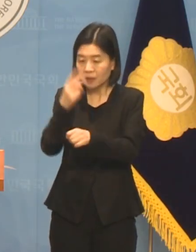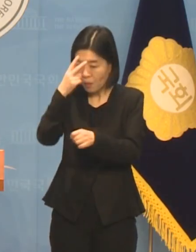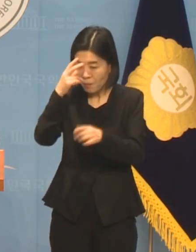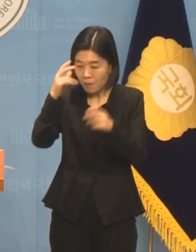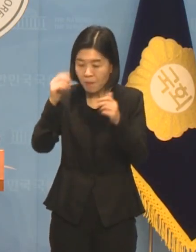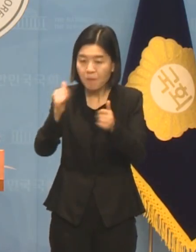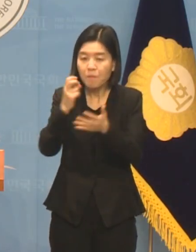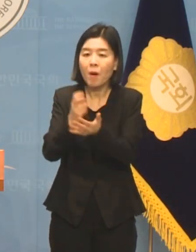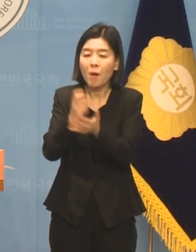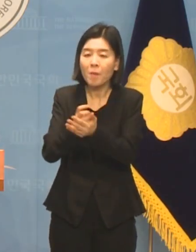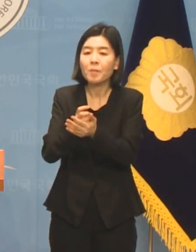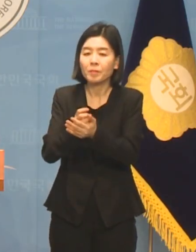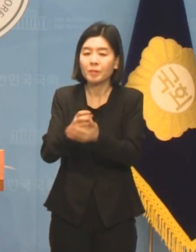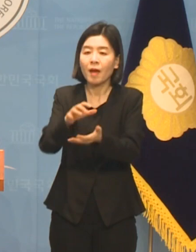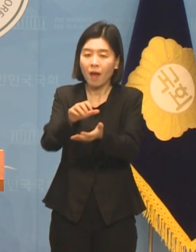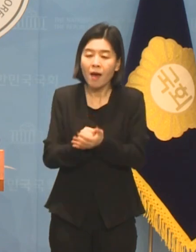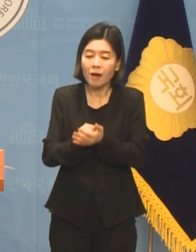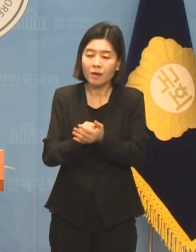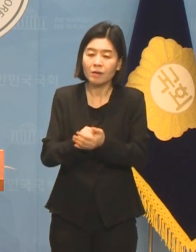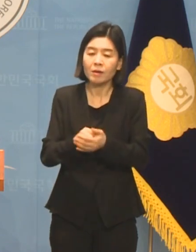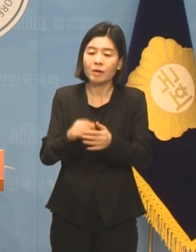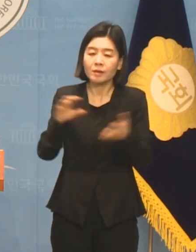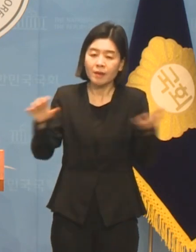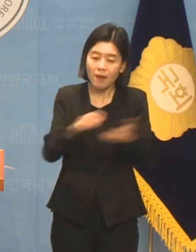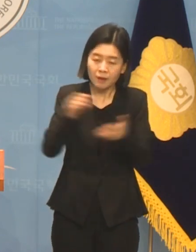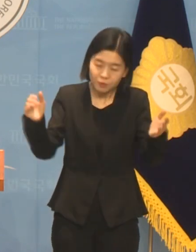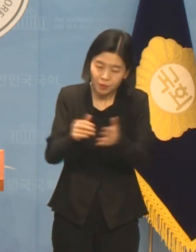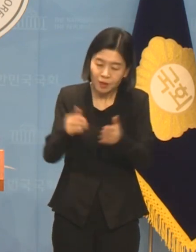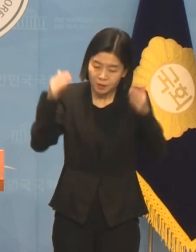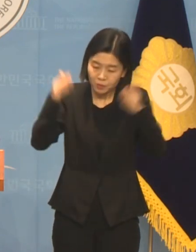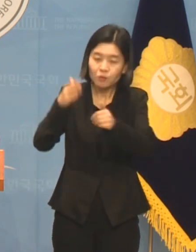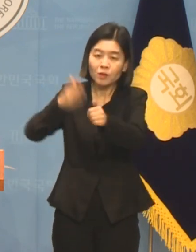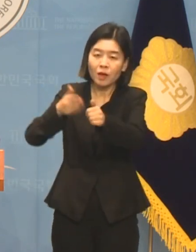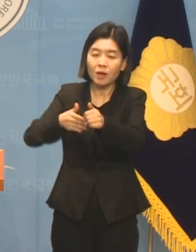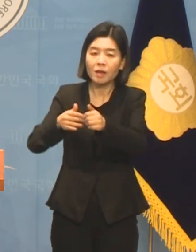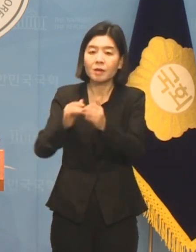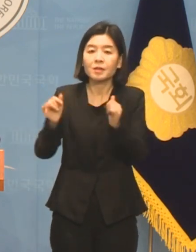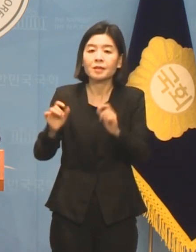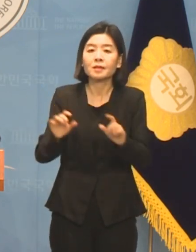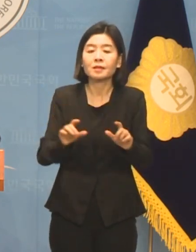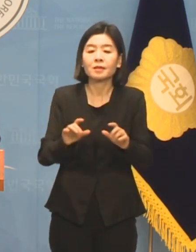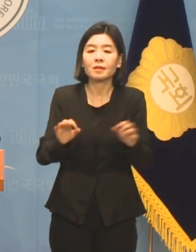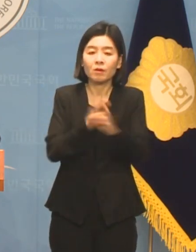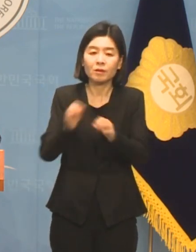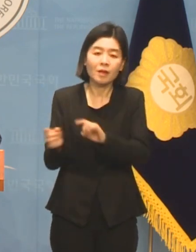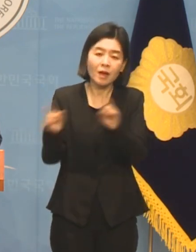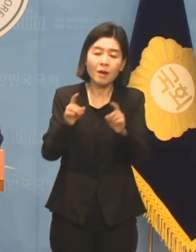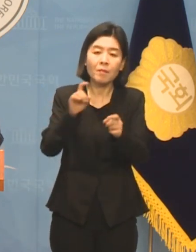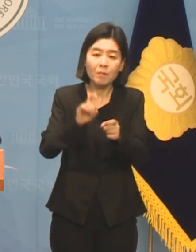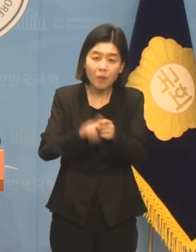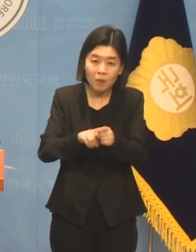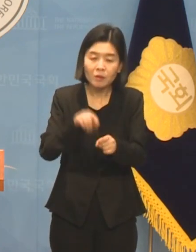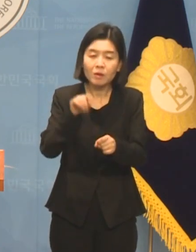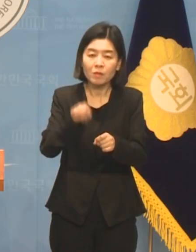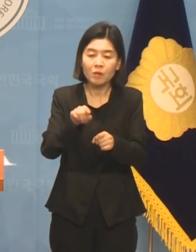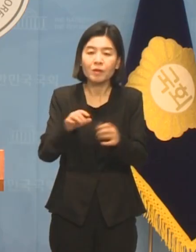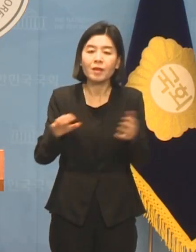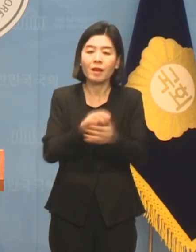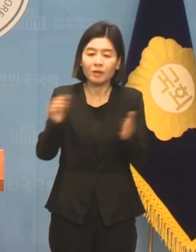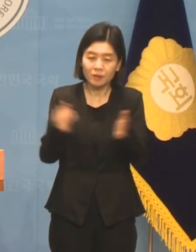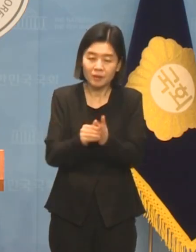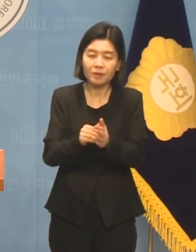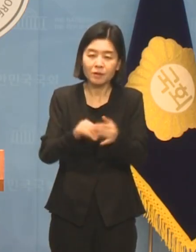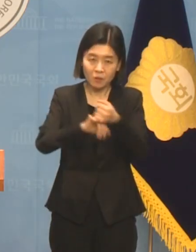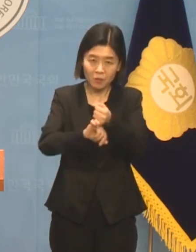내란 종식에만 힘쓰길 바랍니다. 최고의 민생 대책은 조속한 내란의 종식이기 때문입니다. 감사합니다.